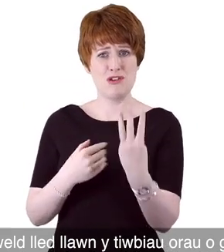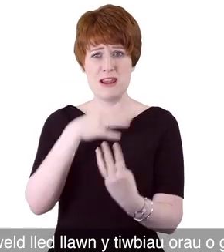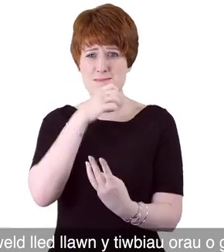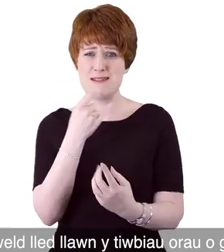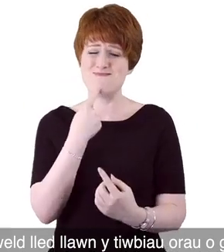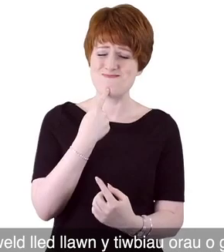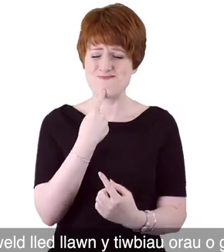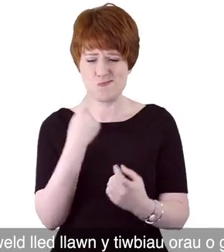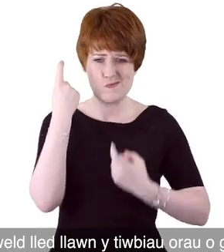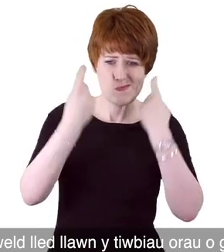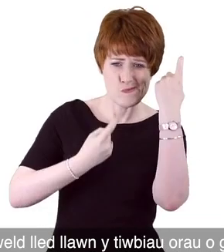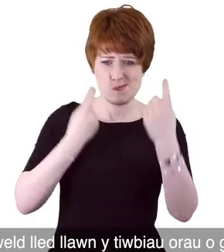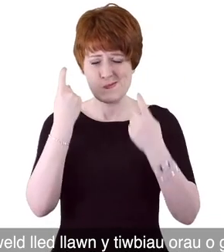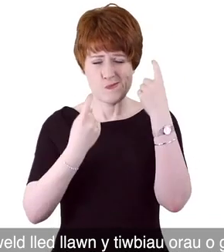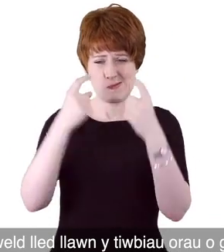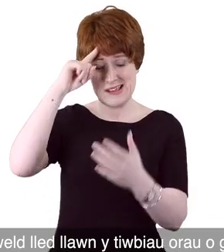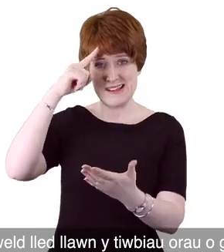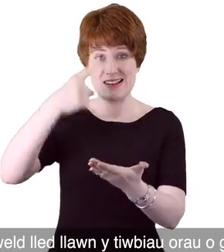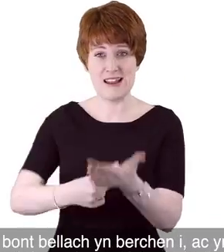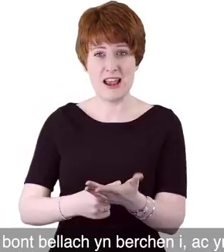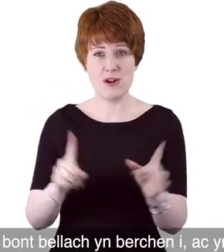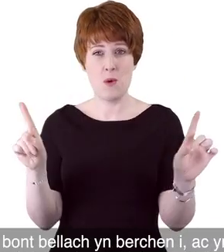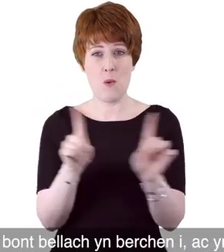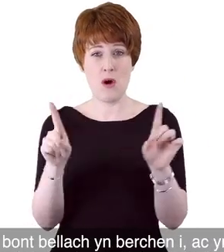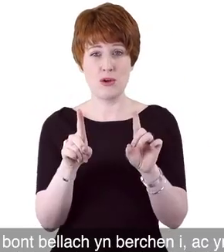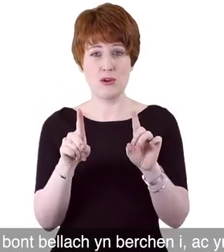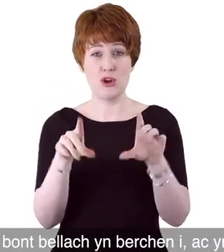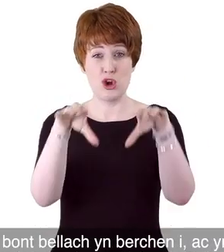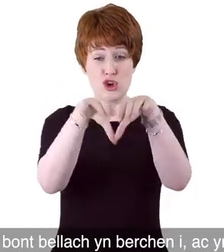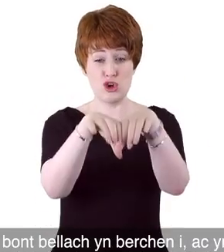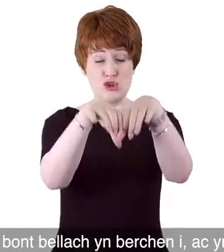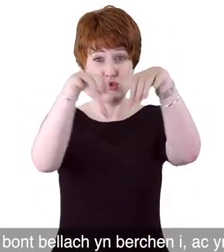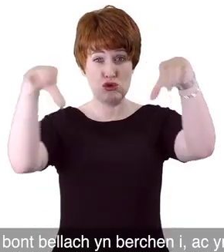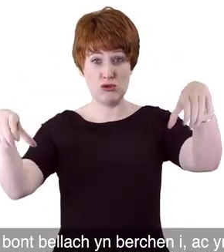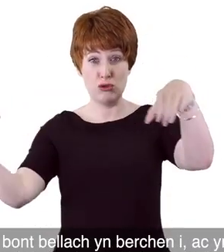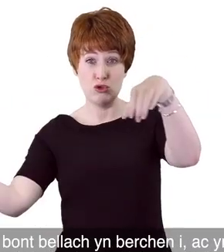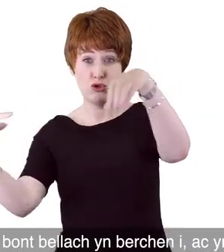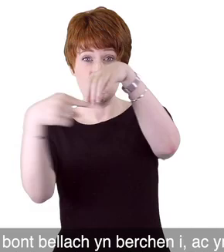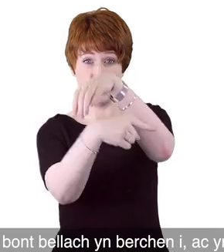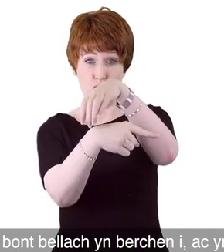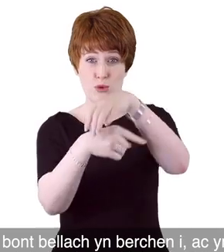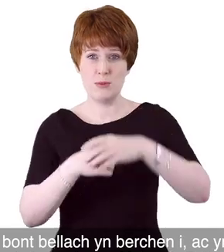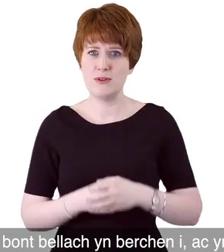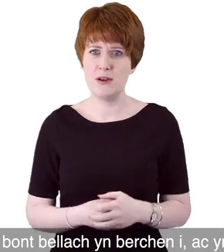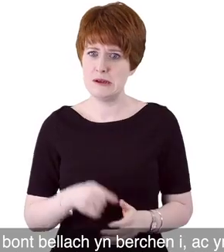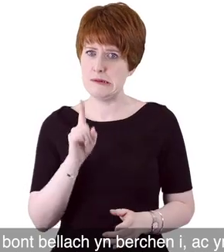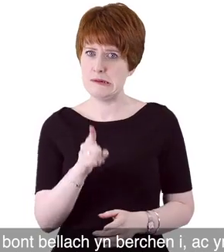ar ffordd Llanrwst. Mae'r bont bellach yn berthyn i ac yn cael ei chynnal gan Network